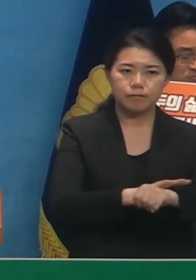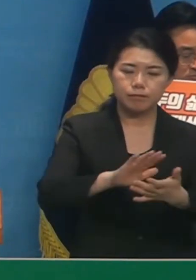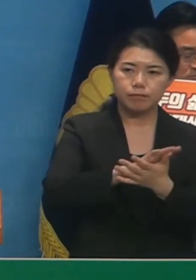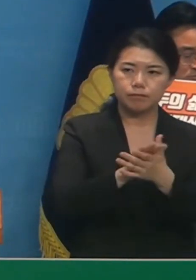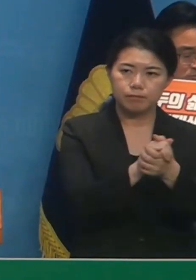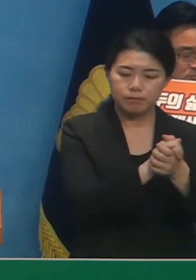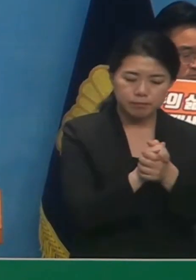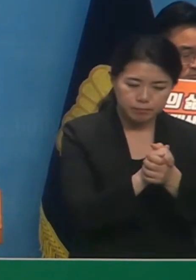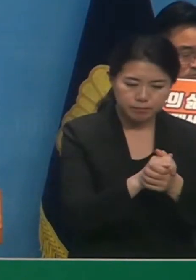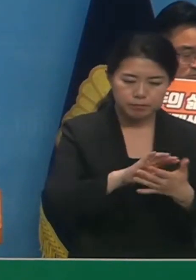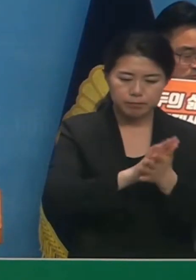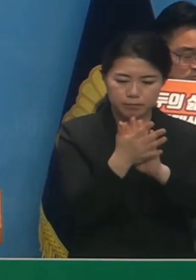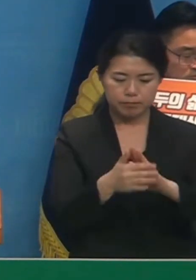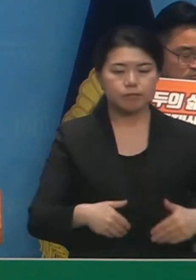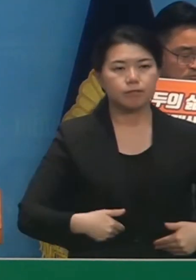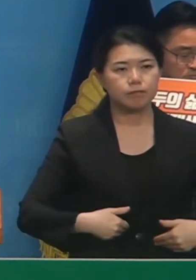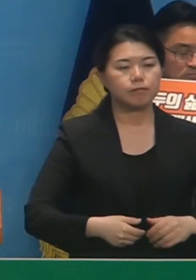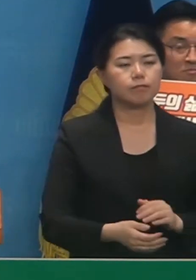전환을 이끌어 가야 합니다.